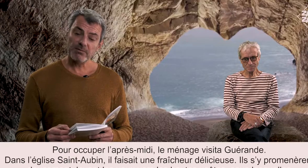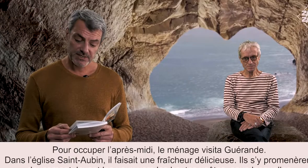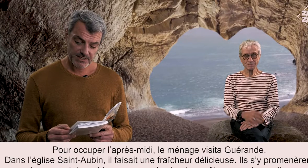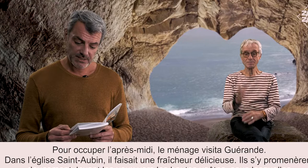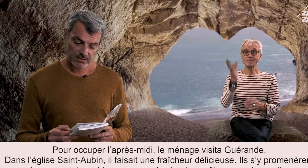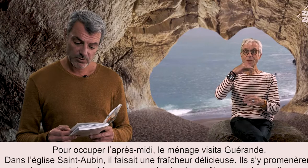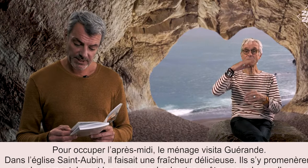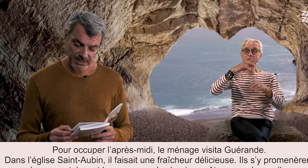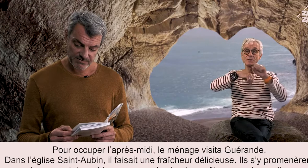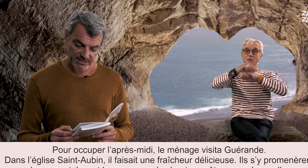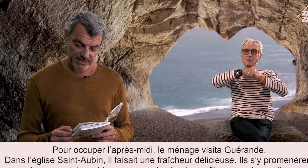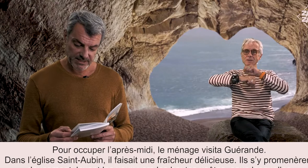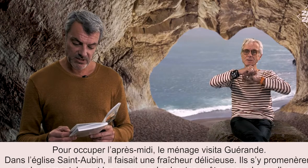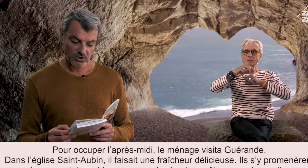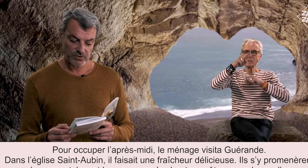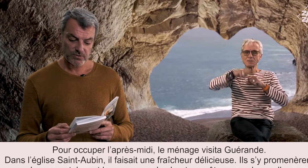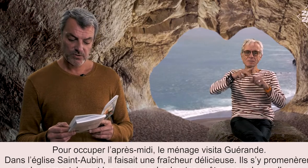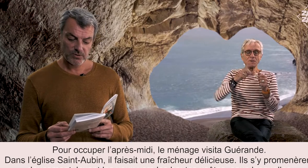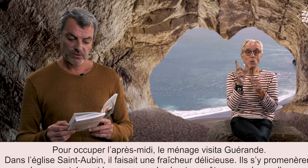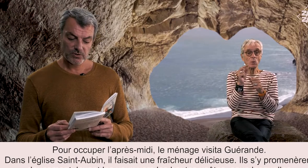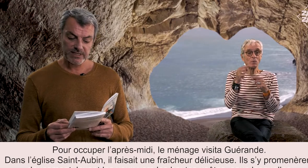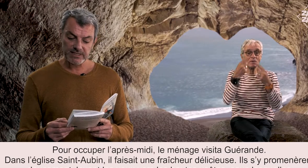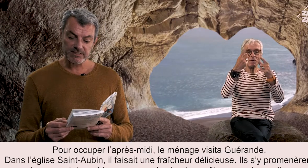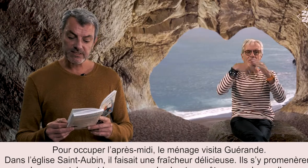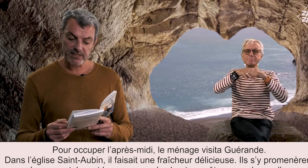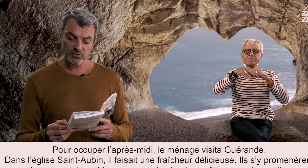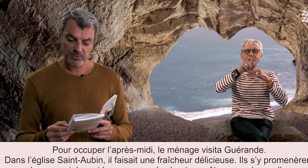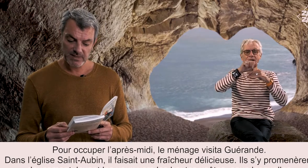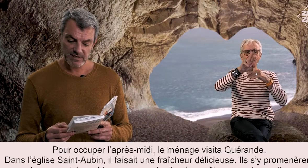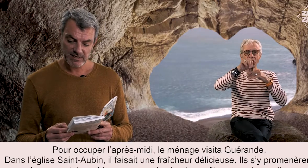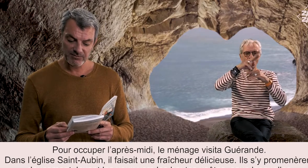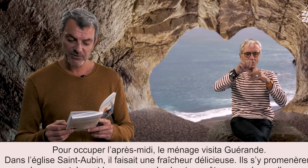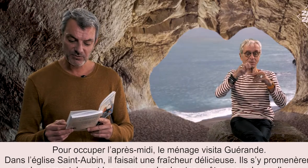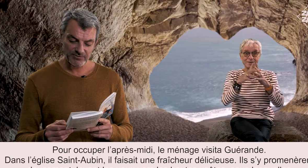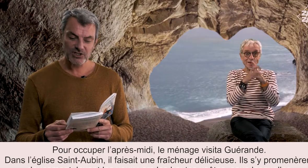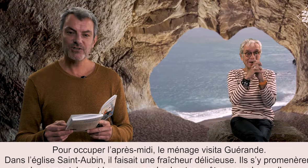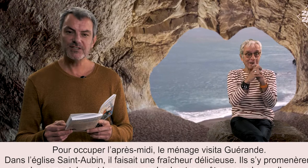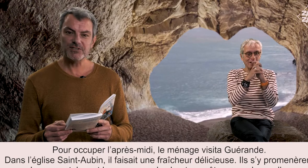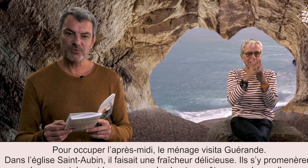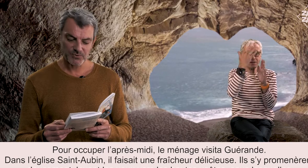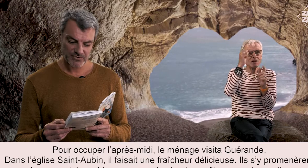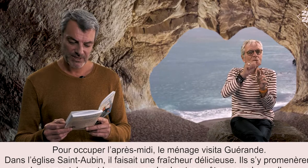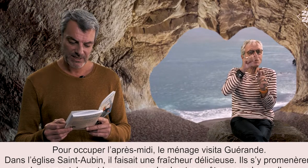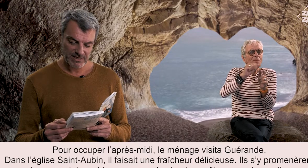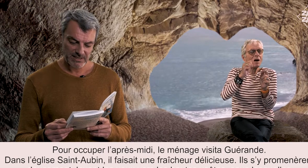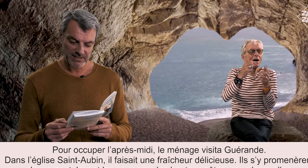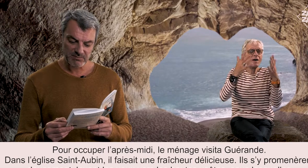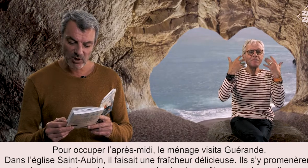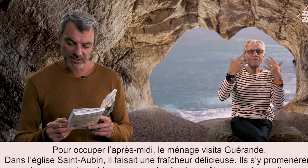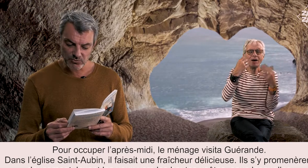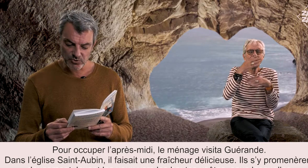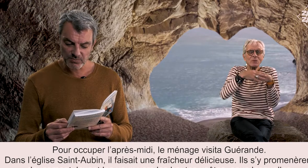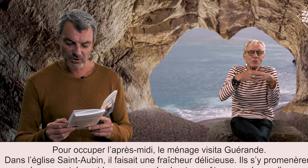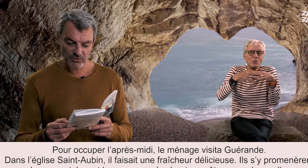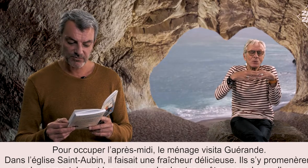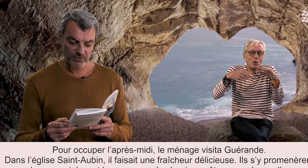occuper l'après-midi, le ménage visita Guérande. Dans l'église Saint-Aubin, il faisait une fraîcheur délicieuse. Ils s'y